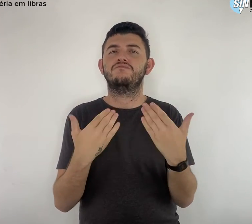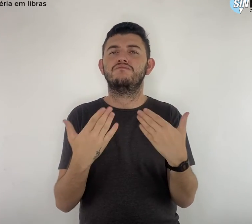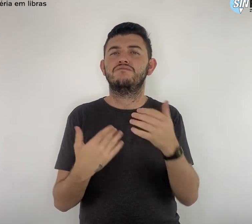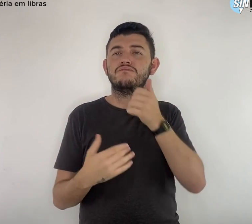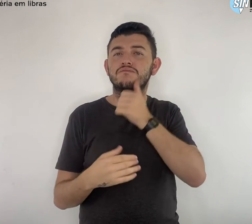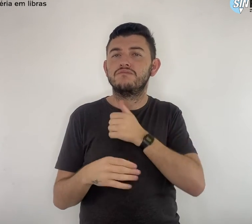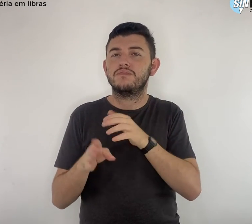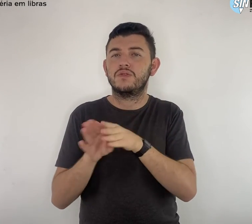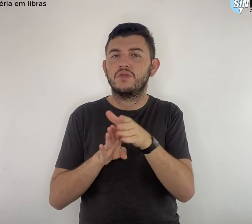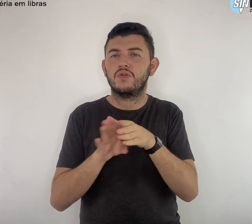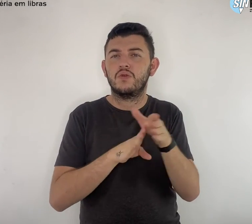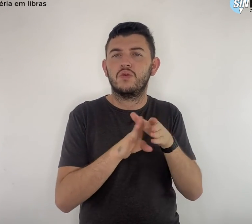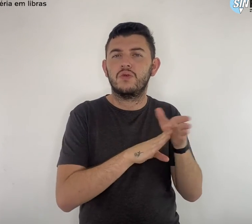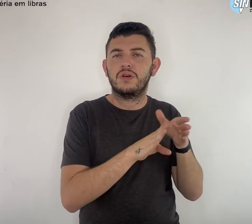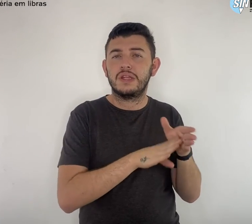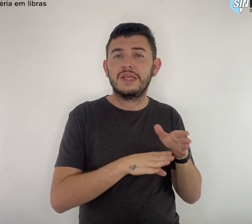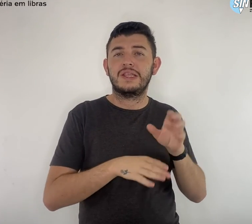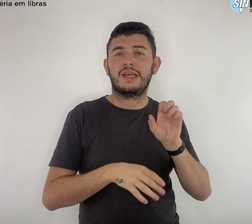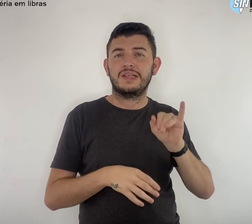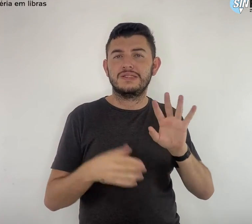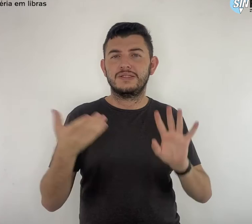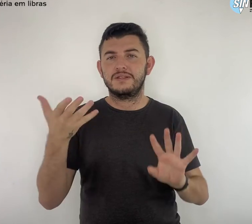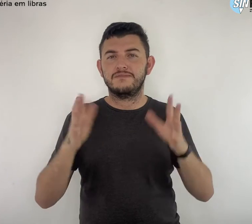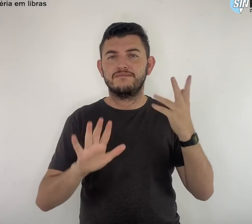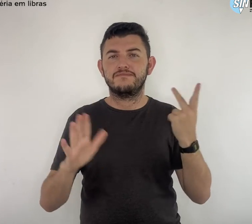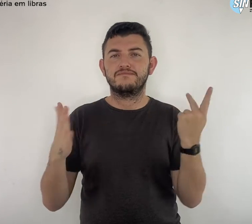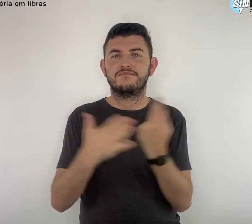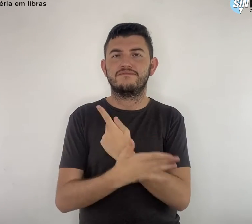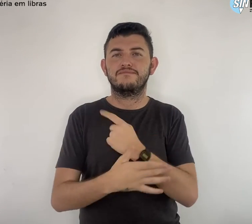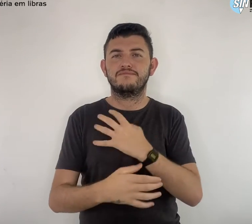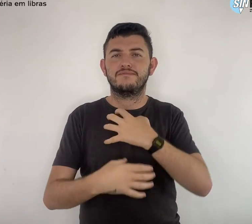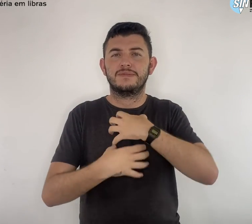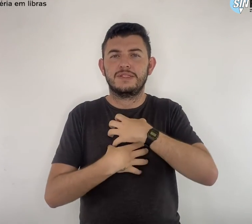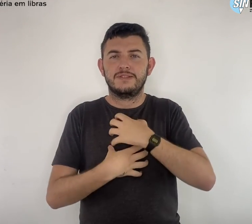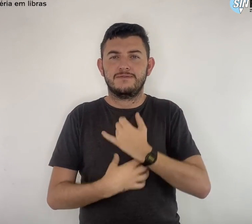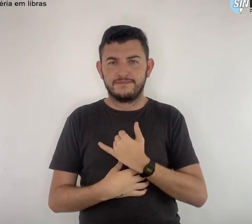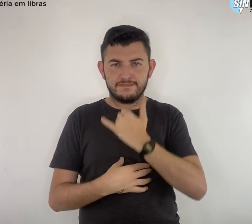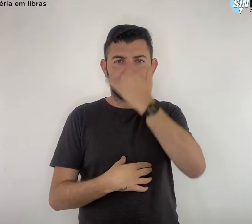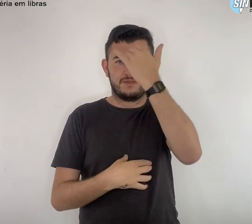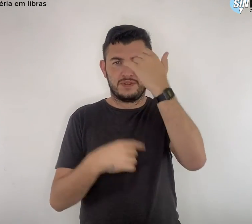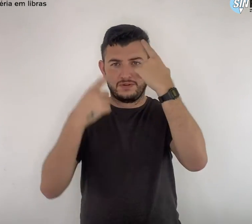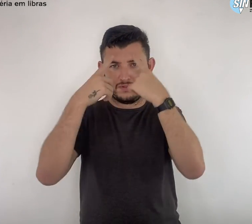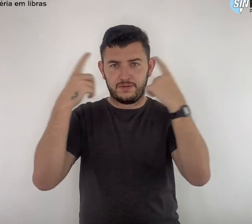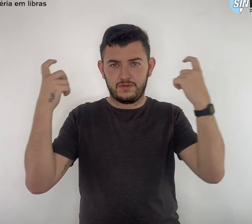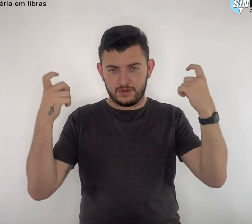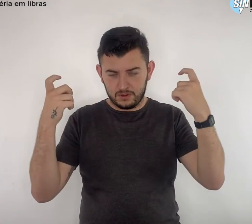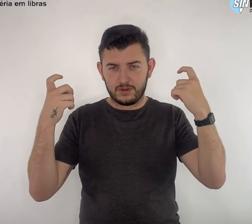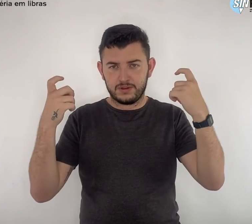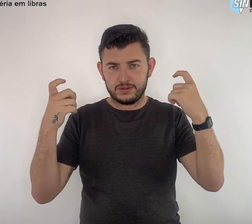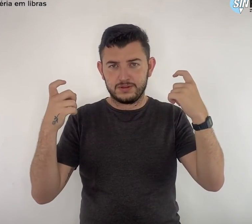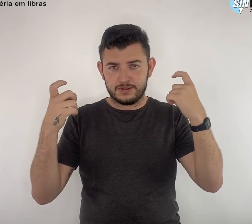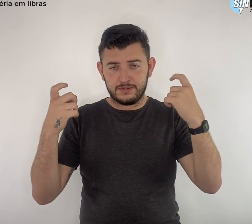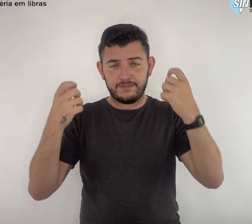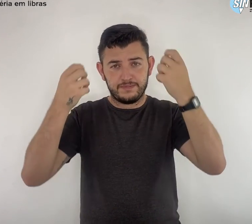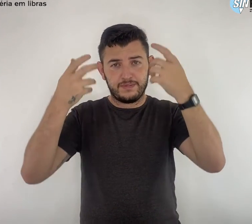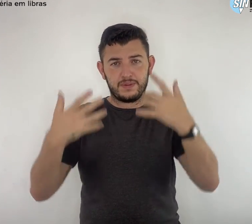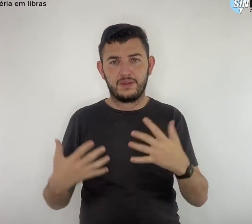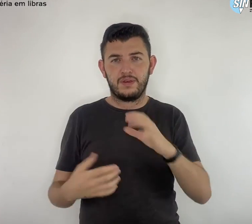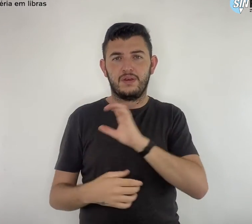com as mulheres e orientá-las sobre o que fazer caso se identifiquem como vítimas de